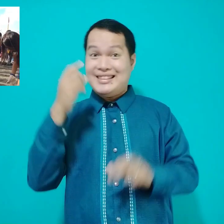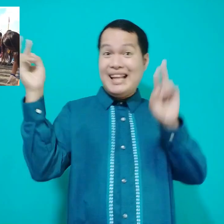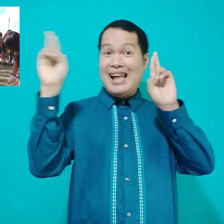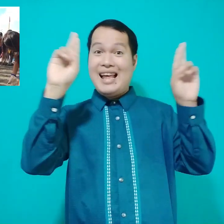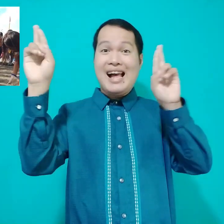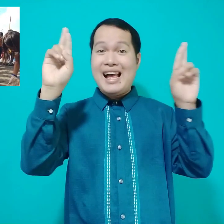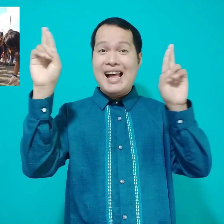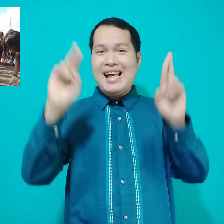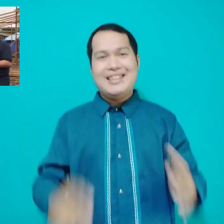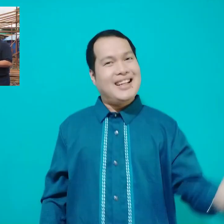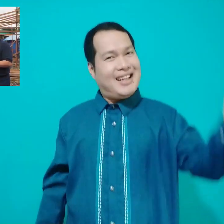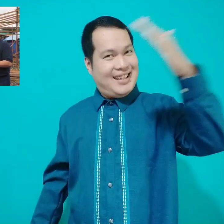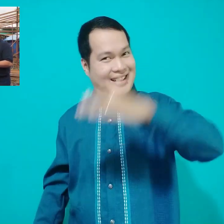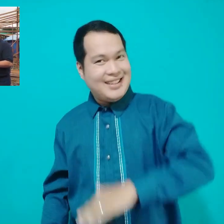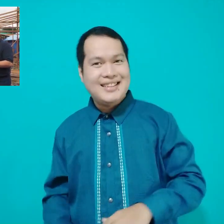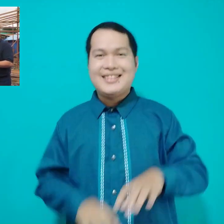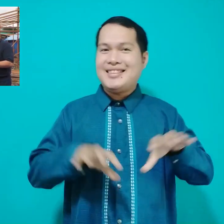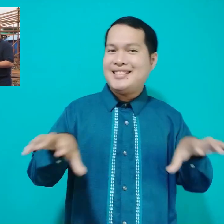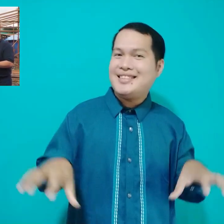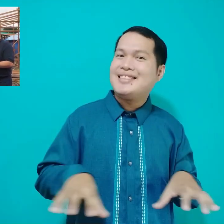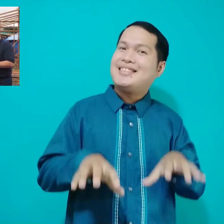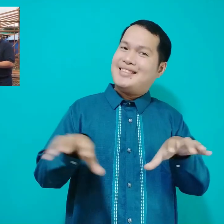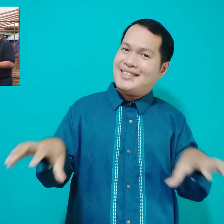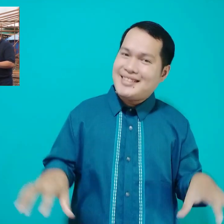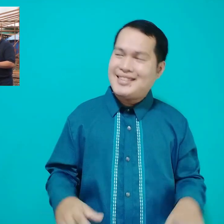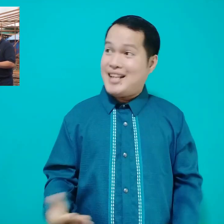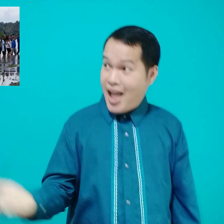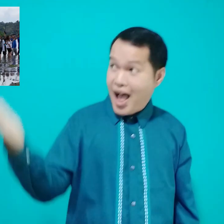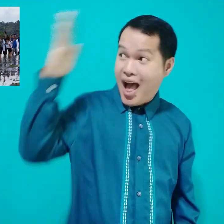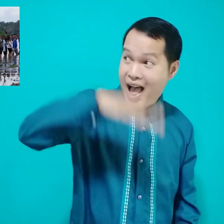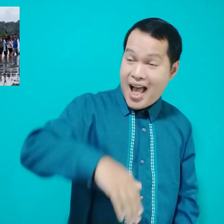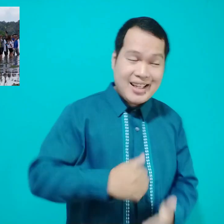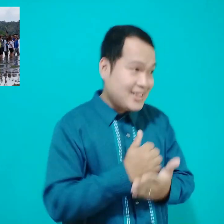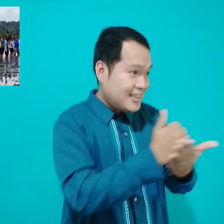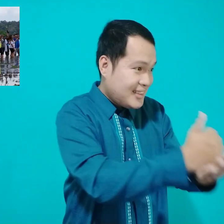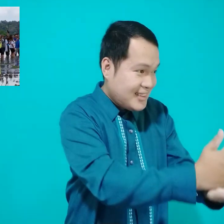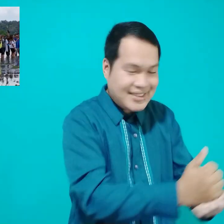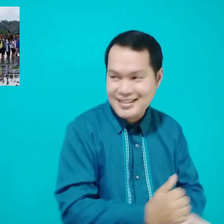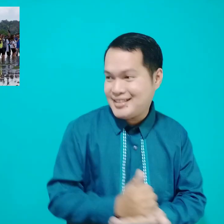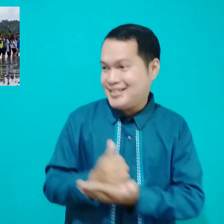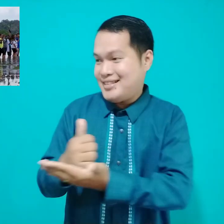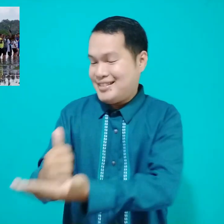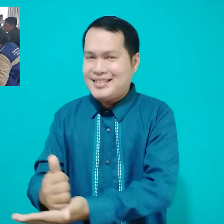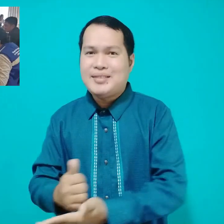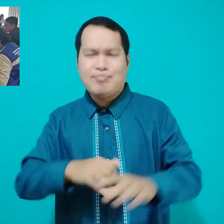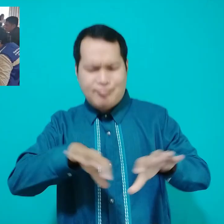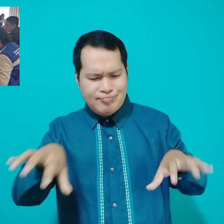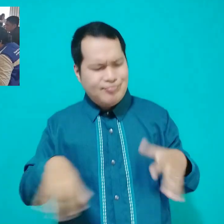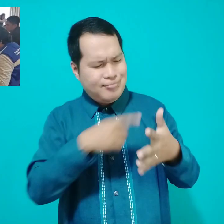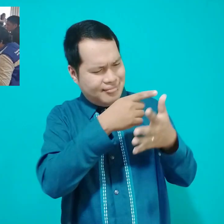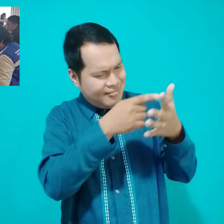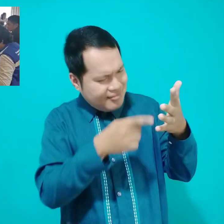laging handa Tara na, hilos na Lika na, tumulong tayo